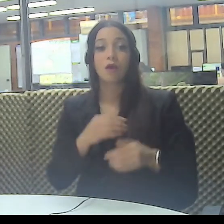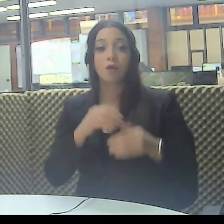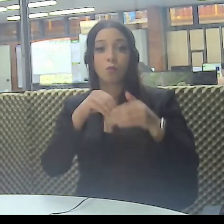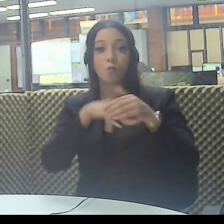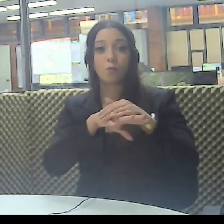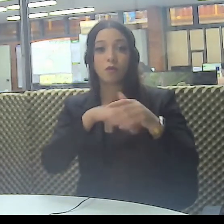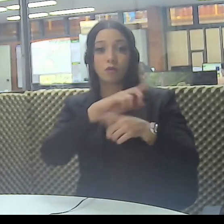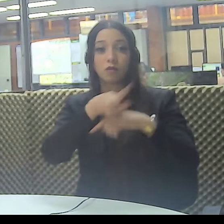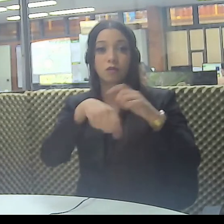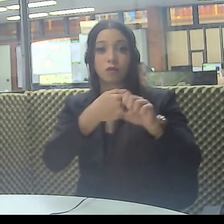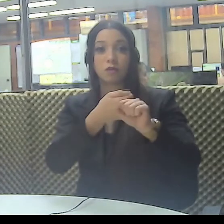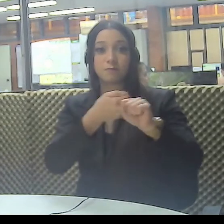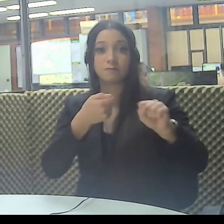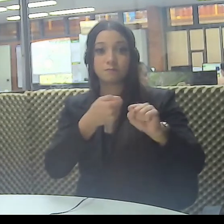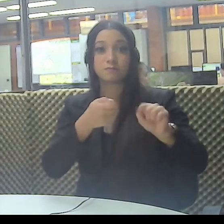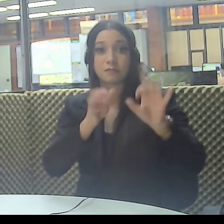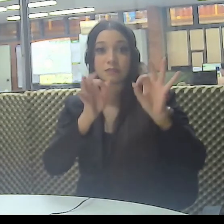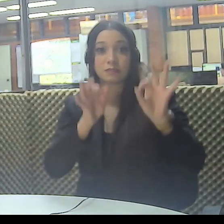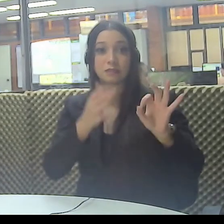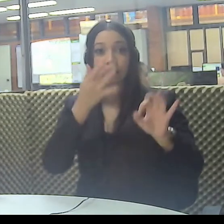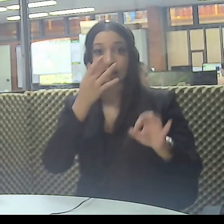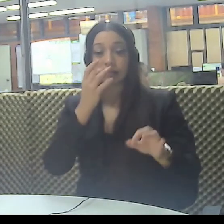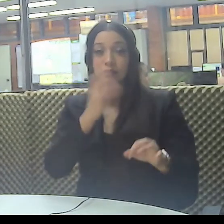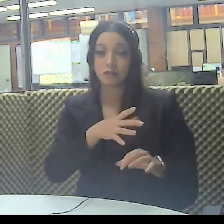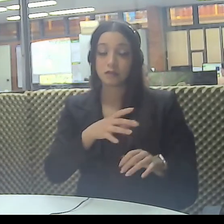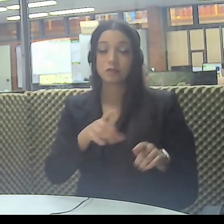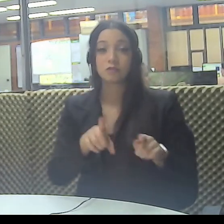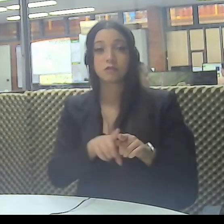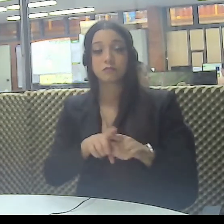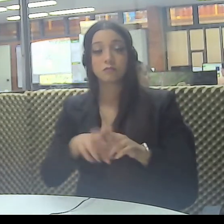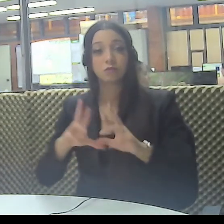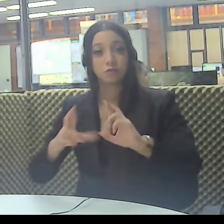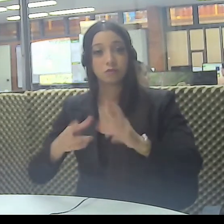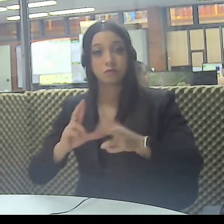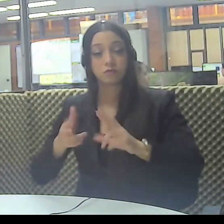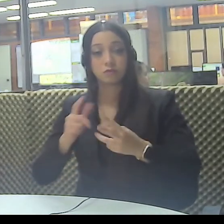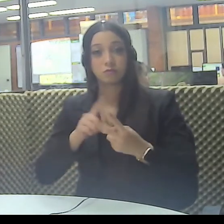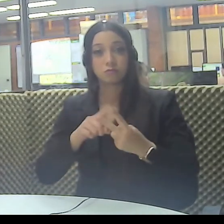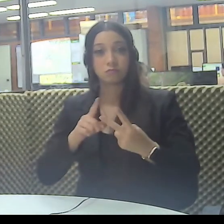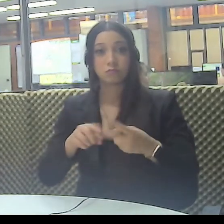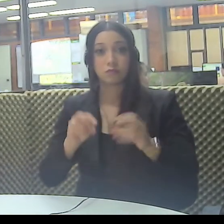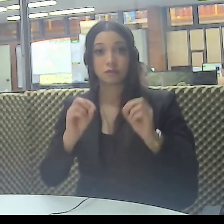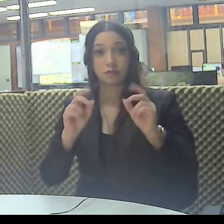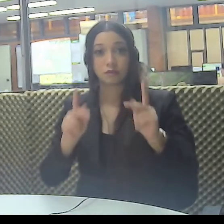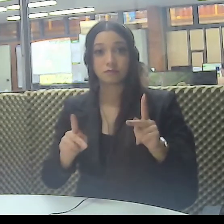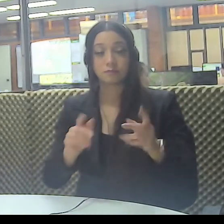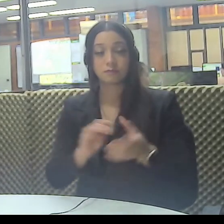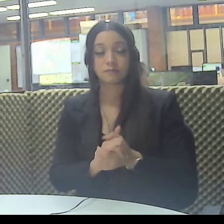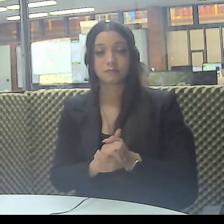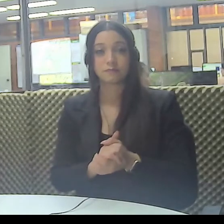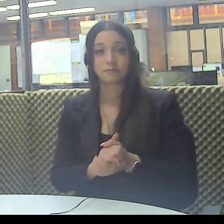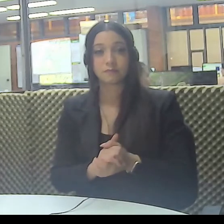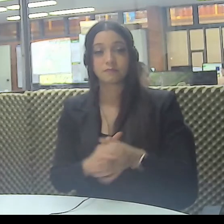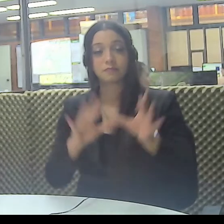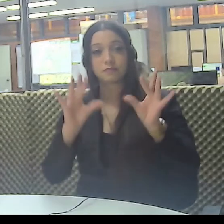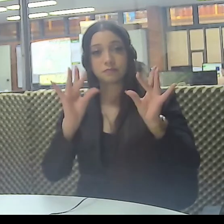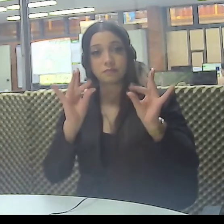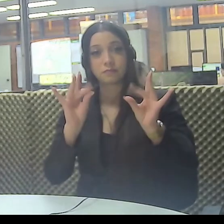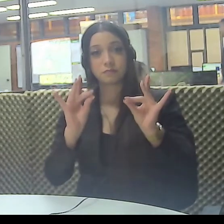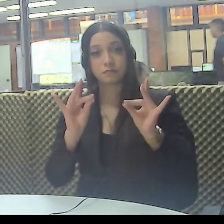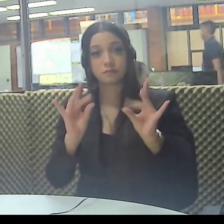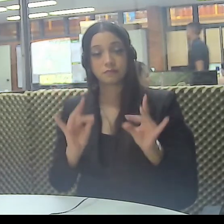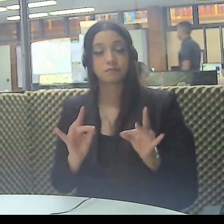adequada o material que vai ser descartado, tanto o lixo comum quanto os recicláveis, tá ok? Fazendo assim,